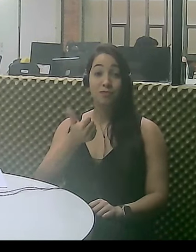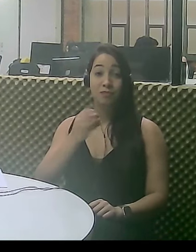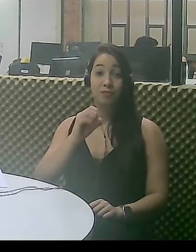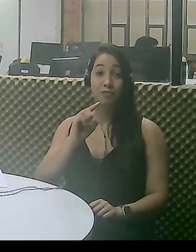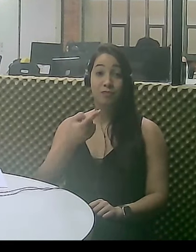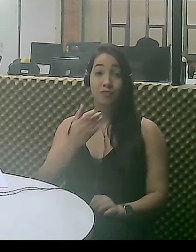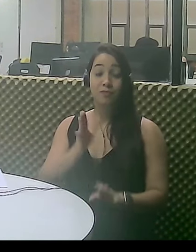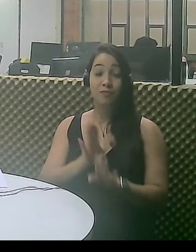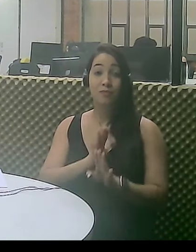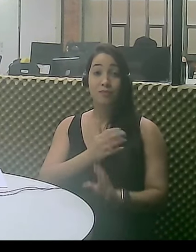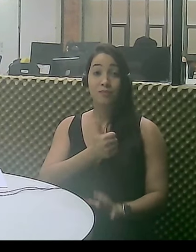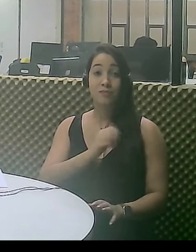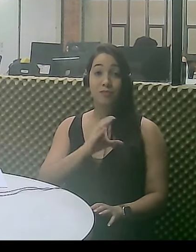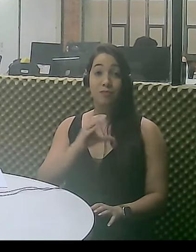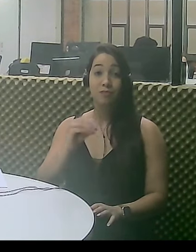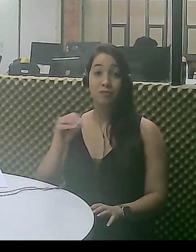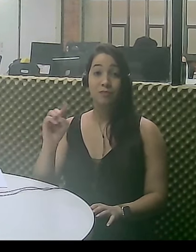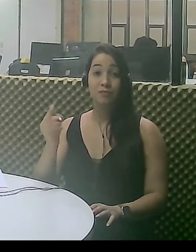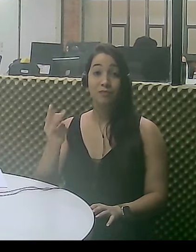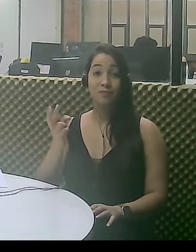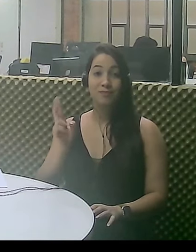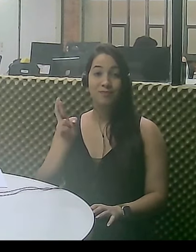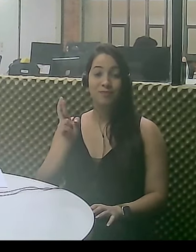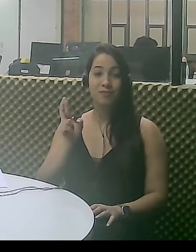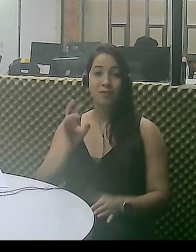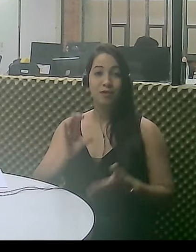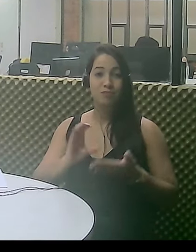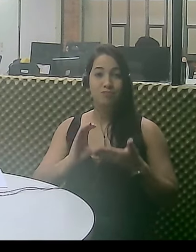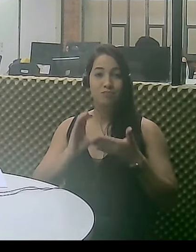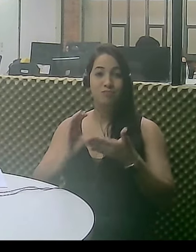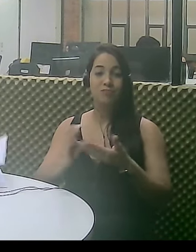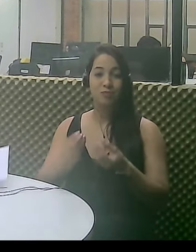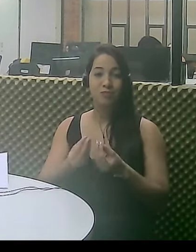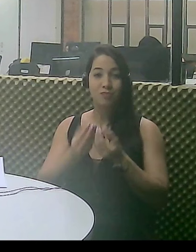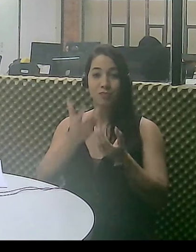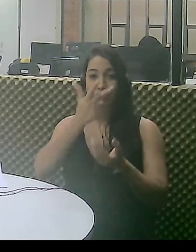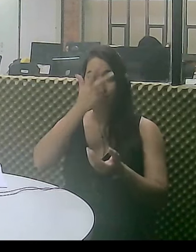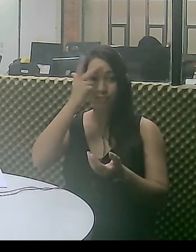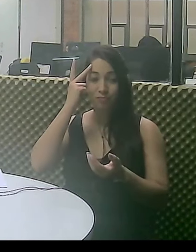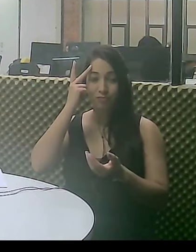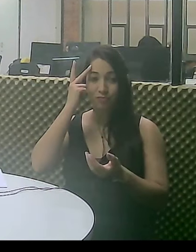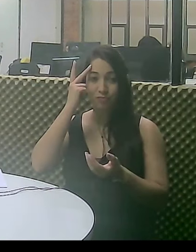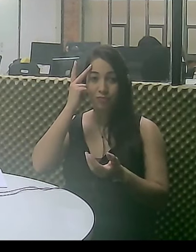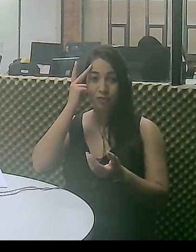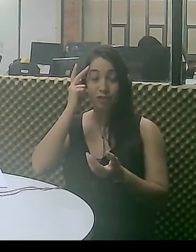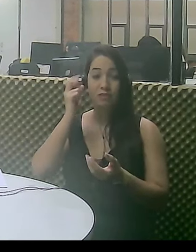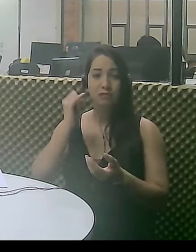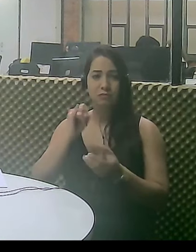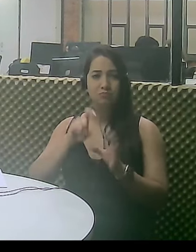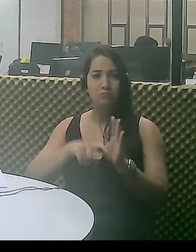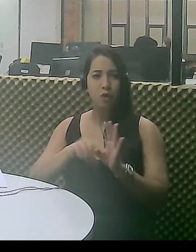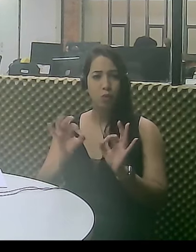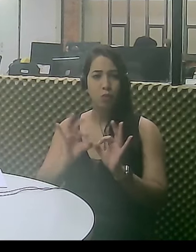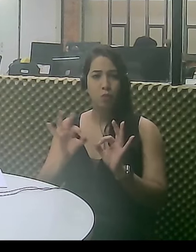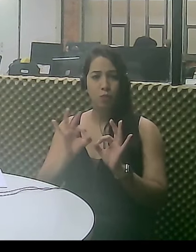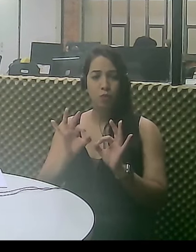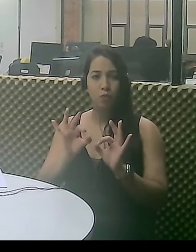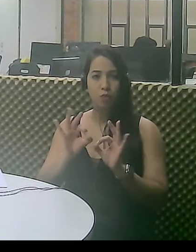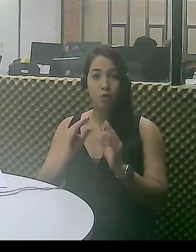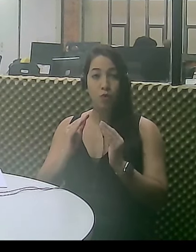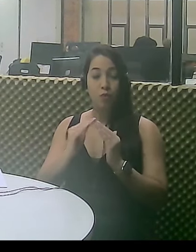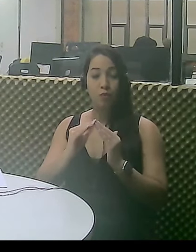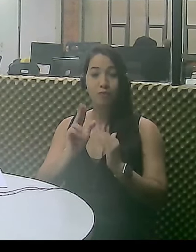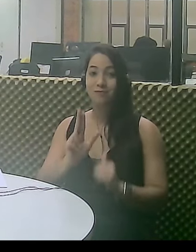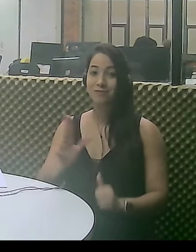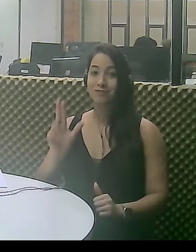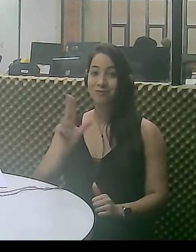mil e 100 mil reais. O crédito é repassado ao ganhador desde que ele esteja adimplente, seja domiciliado